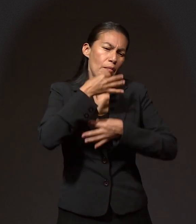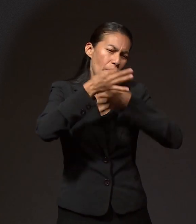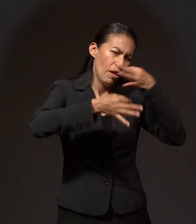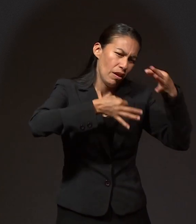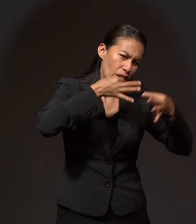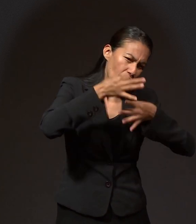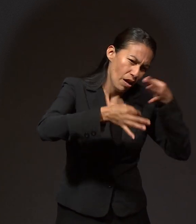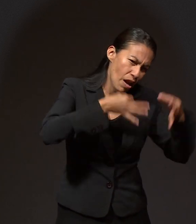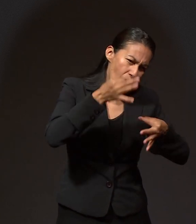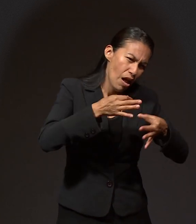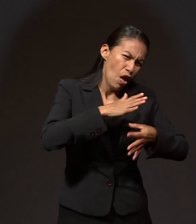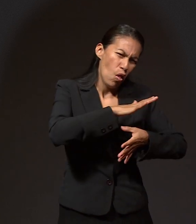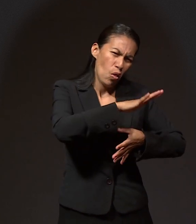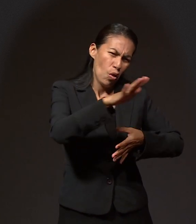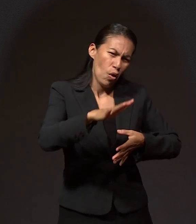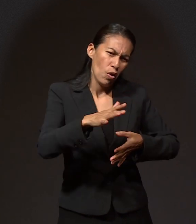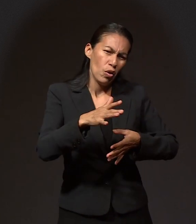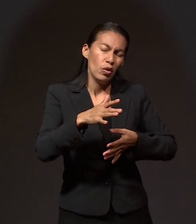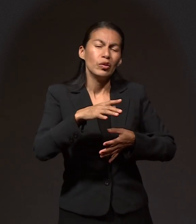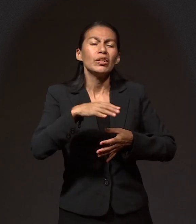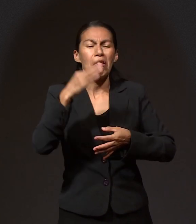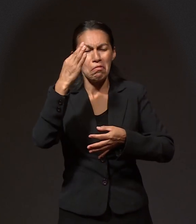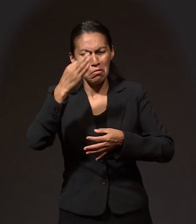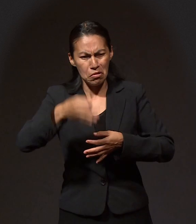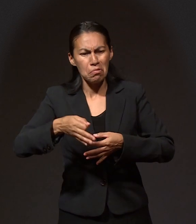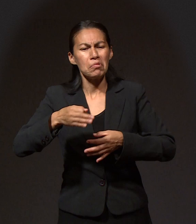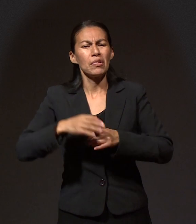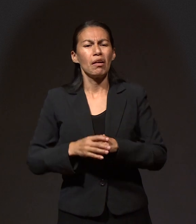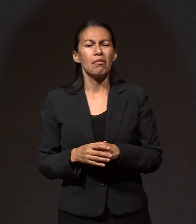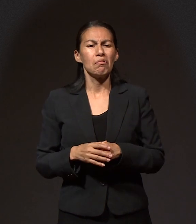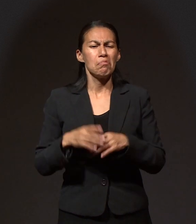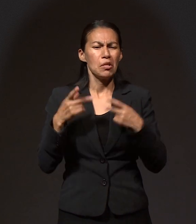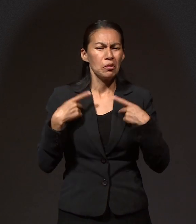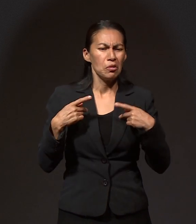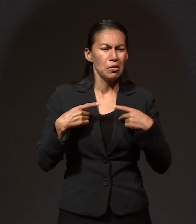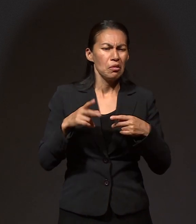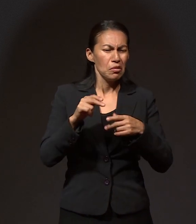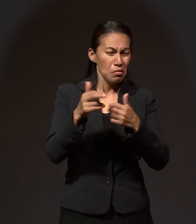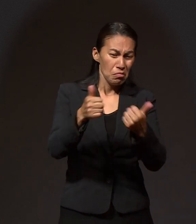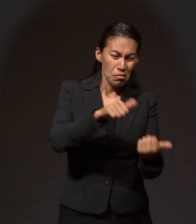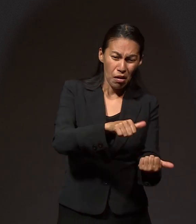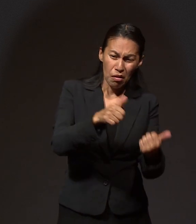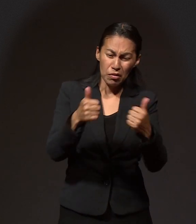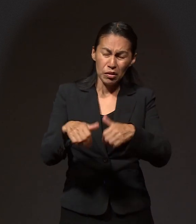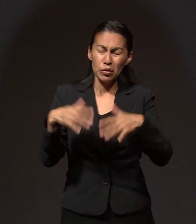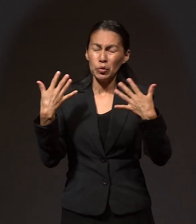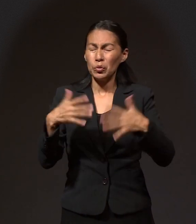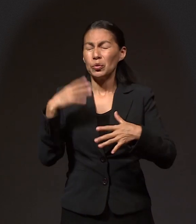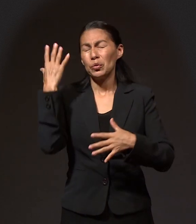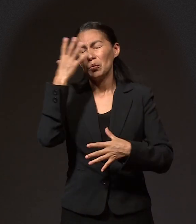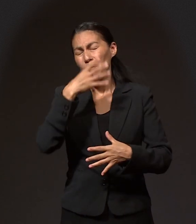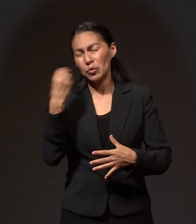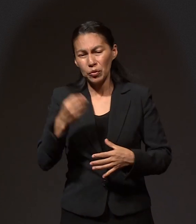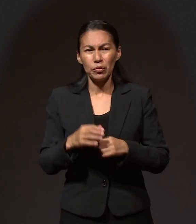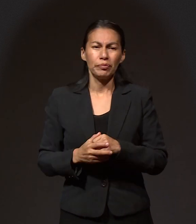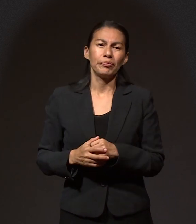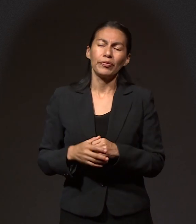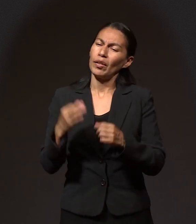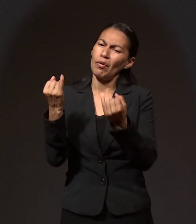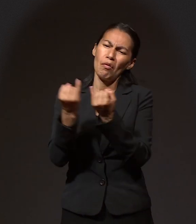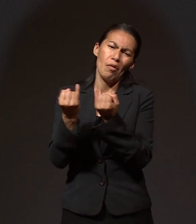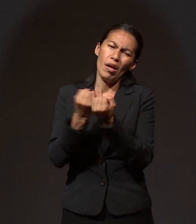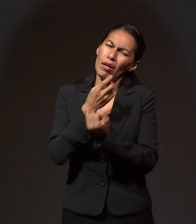adventistas el séptimo día. Dios tiene su tiempo. Cuando oramos nada pasa por alto y en su momento nos va a sorprender.